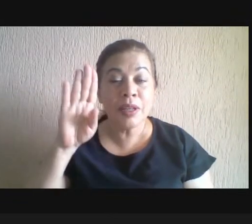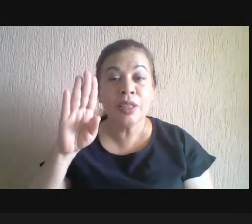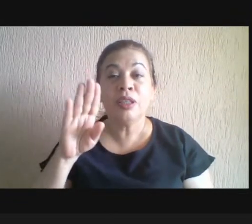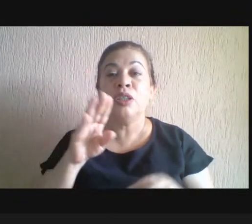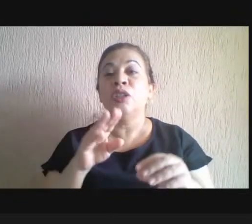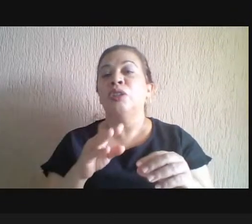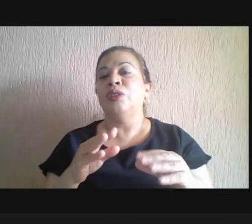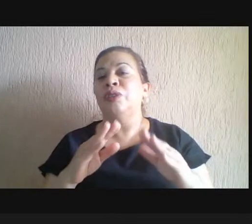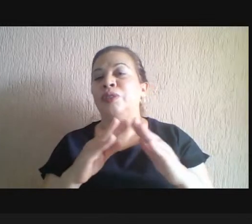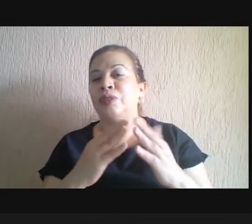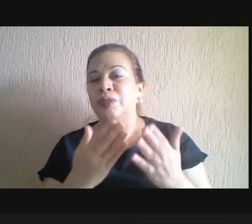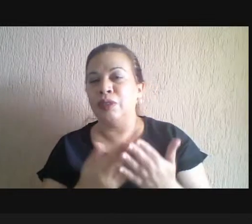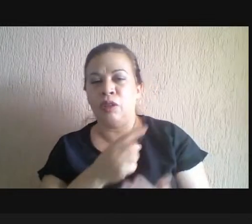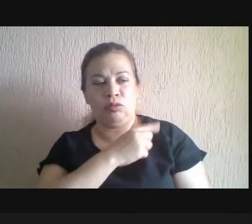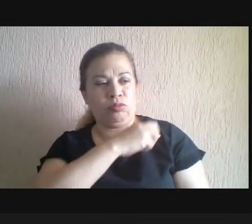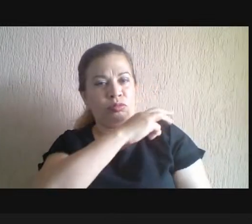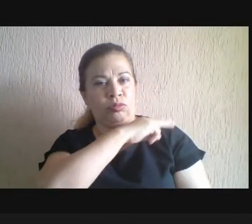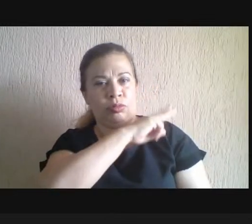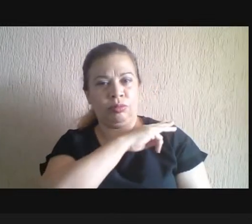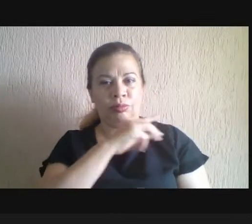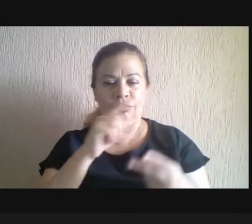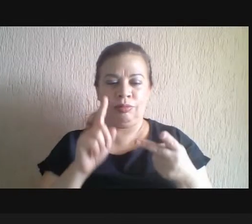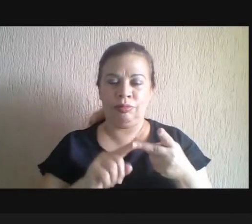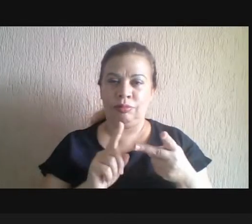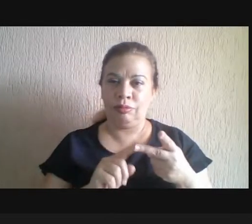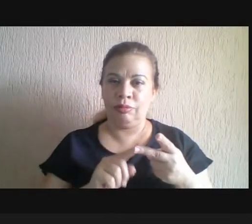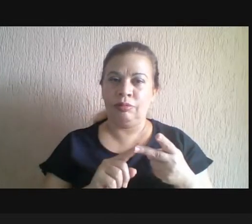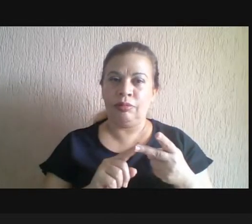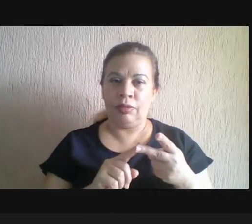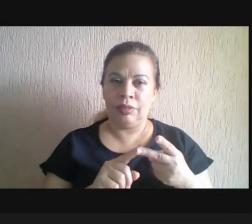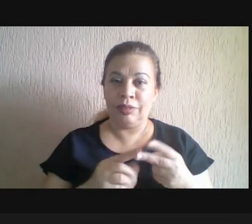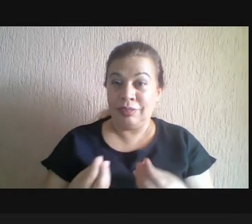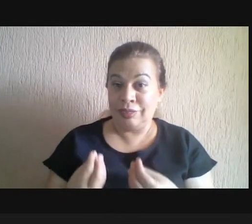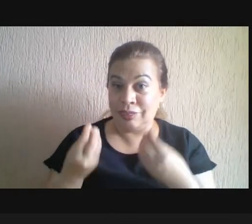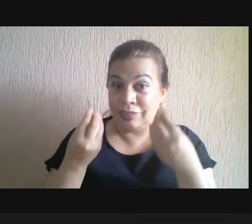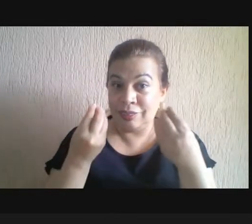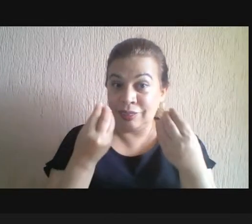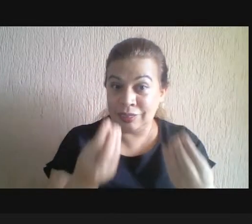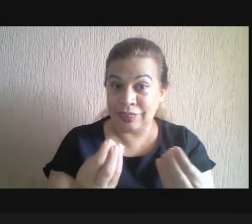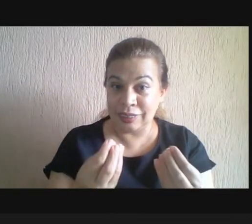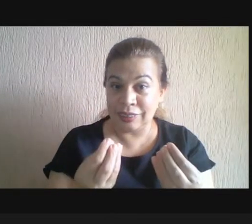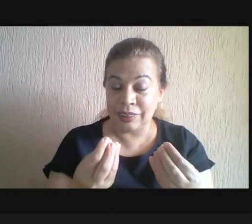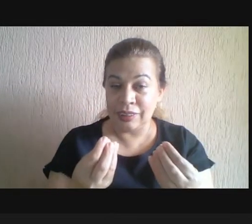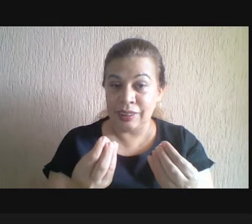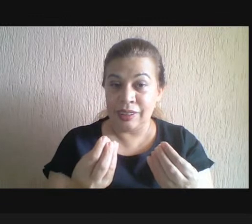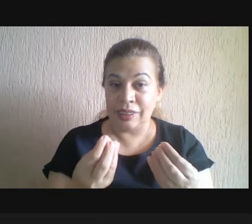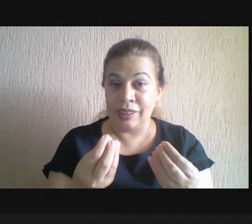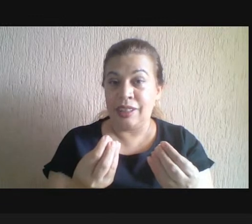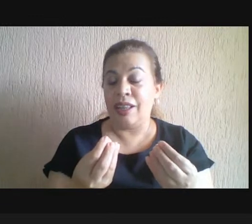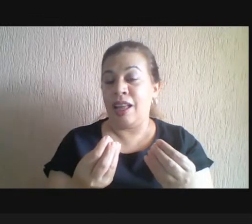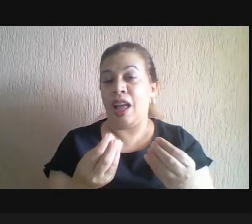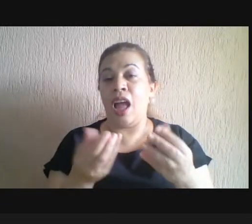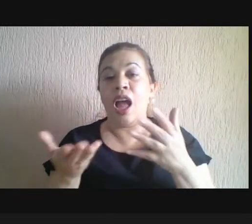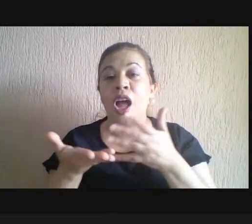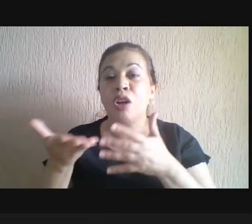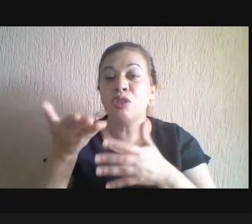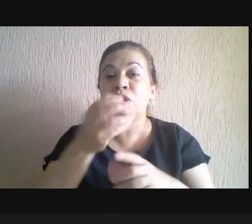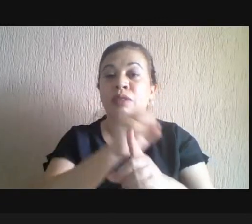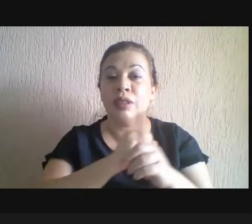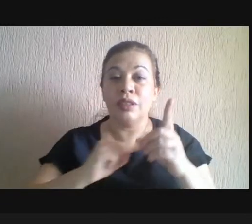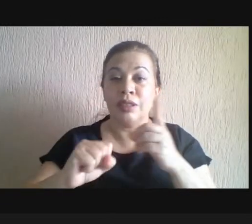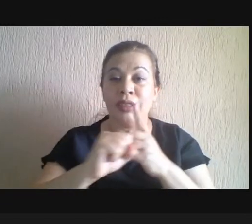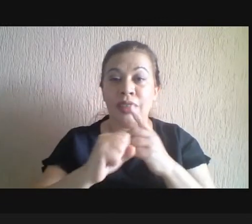2, através de itinerários formativos, possibilitar às classes e camadas sociais historicamente excluídas